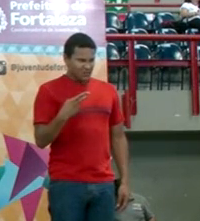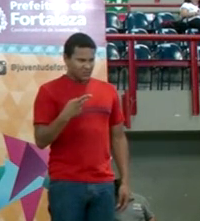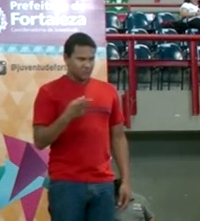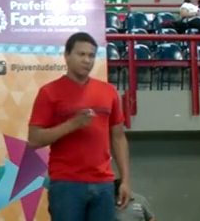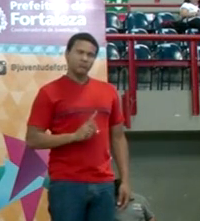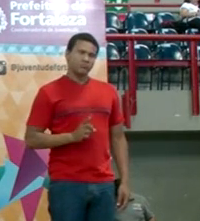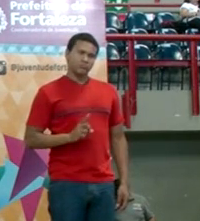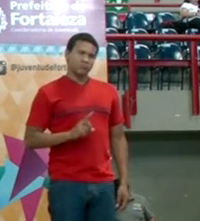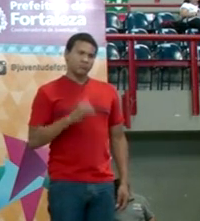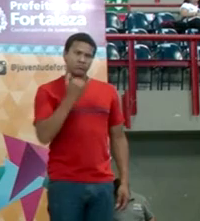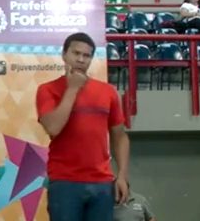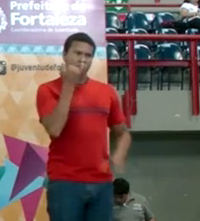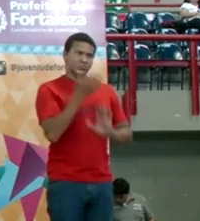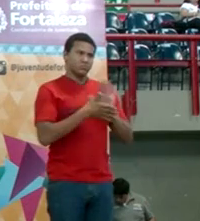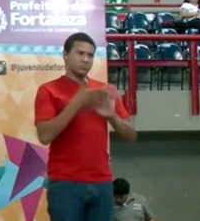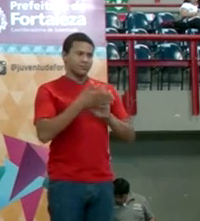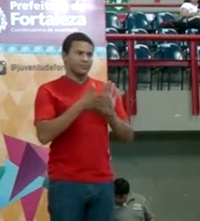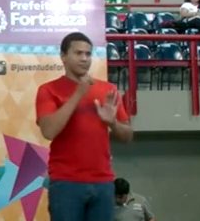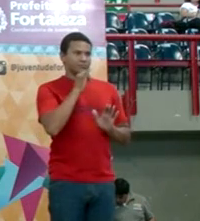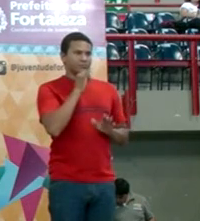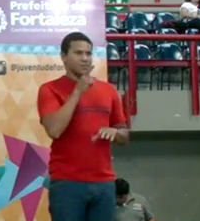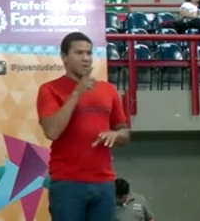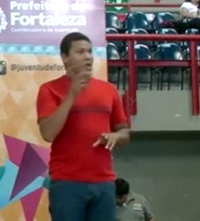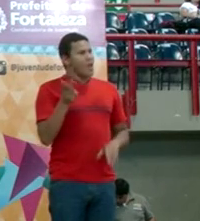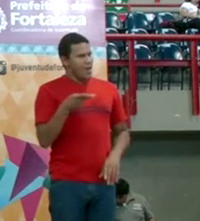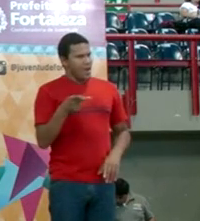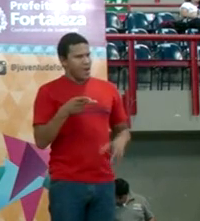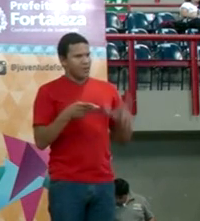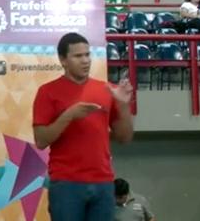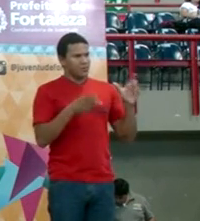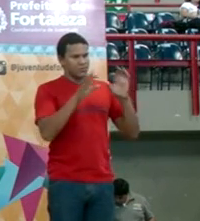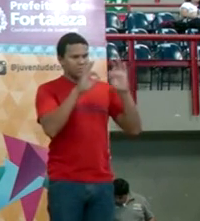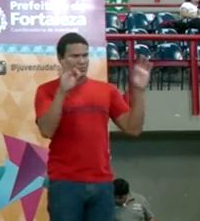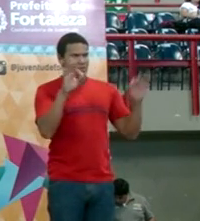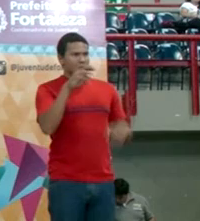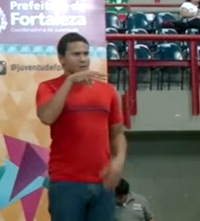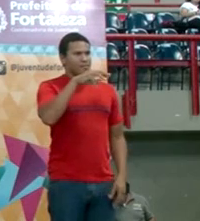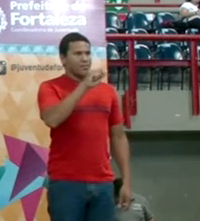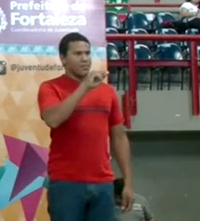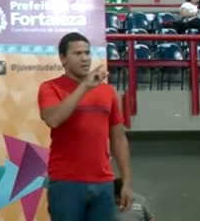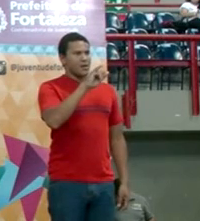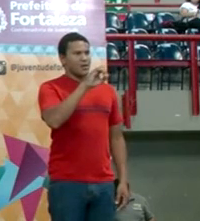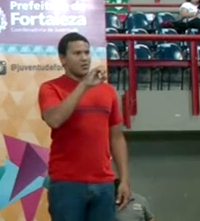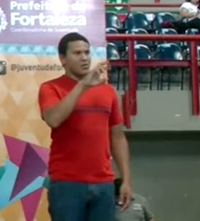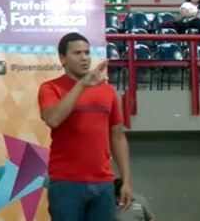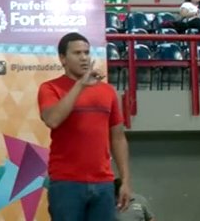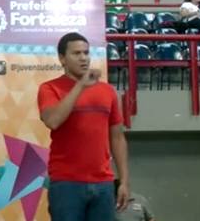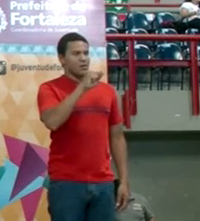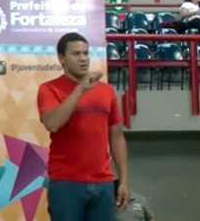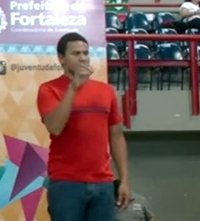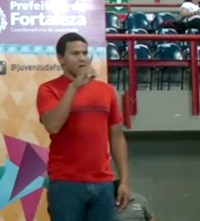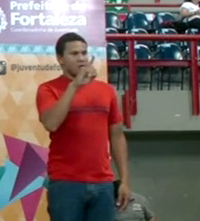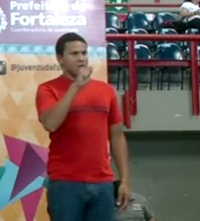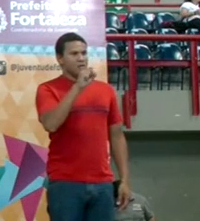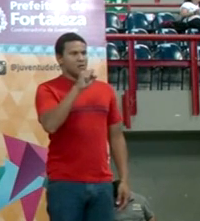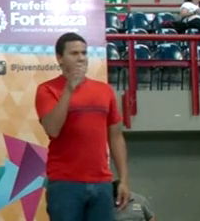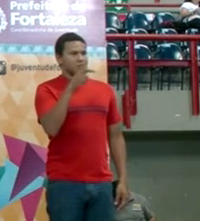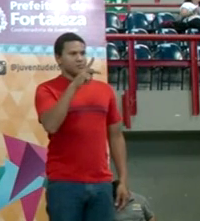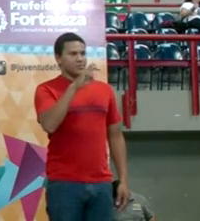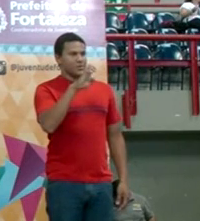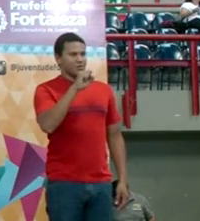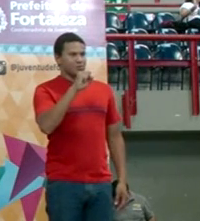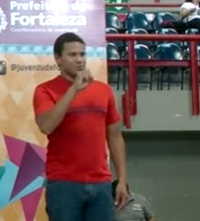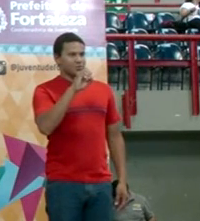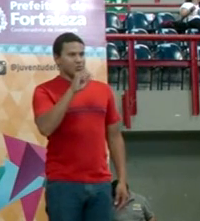dizer a maioria das pessoas? Não. Porque quando você diz a maioria das pessoas, você está